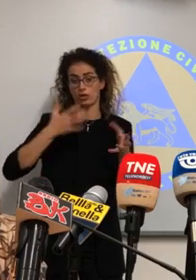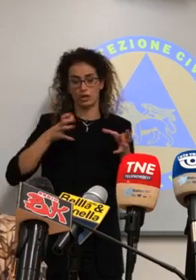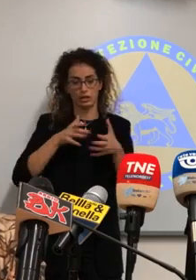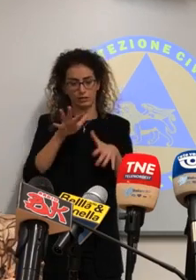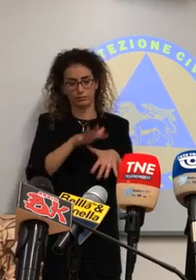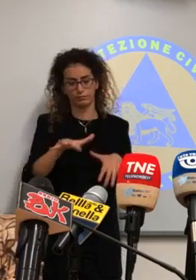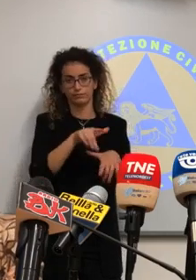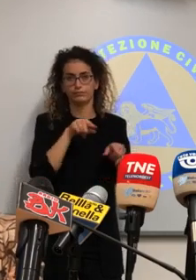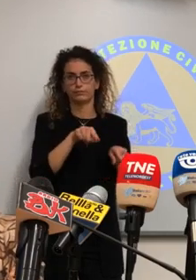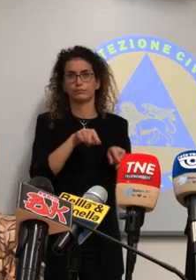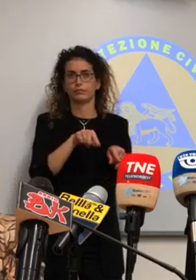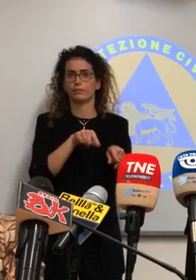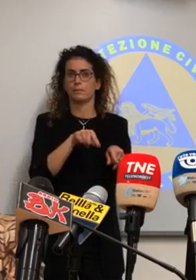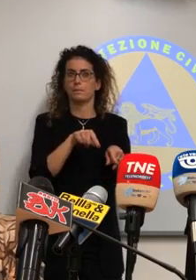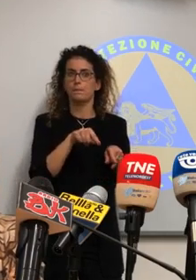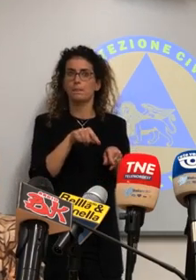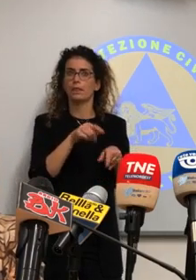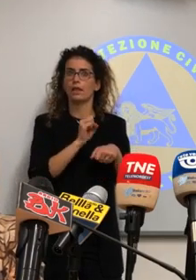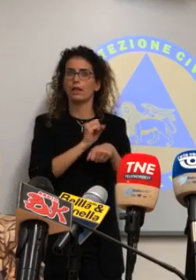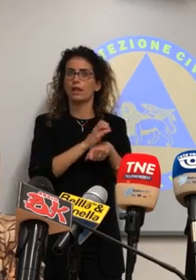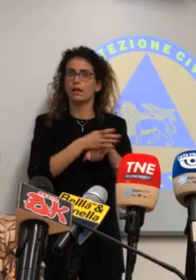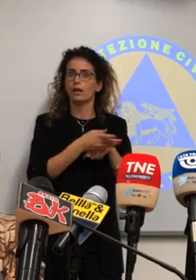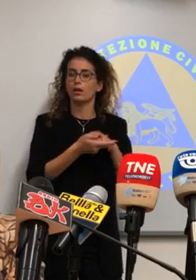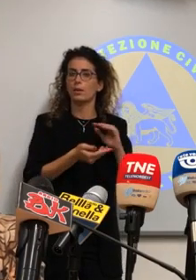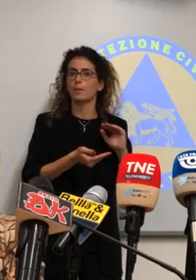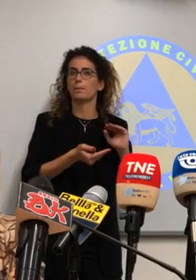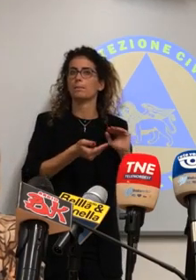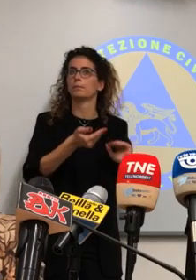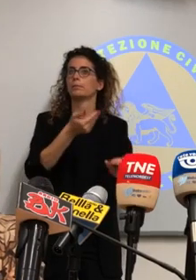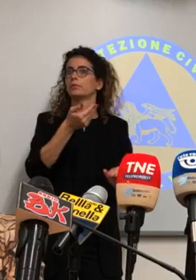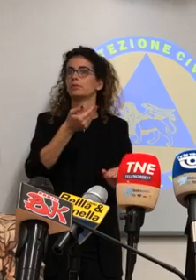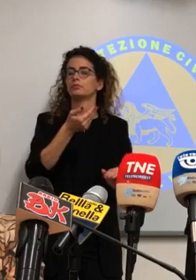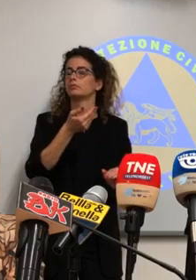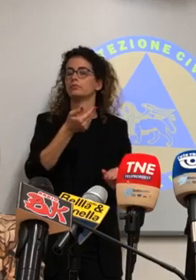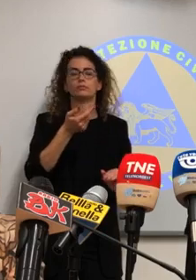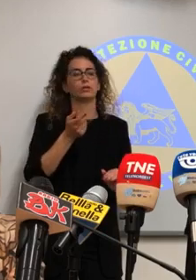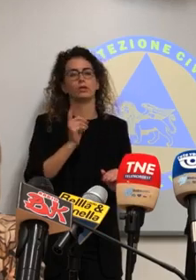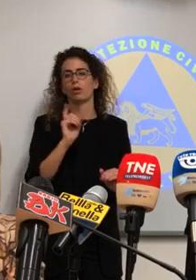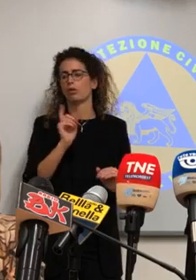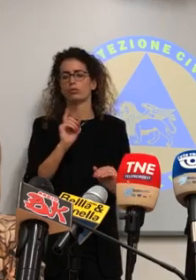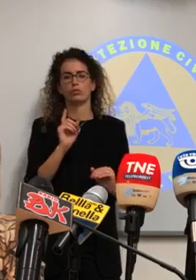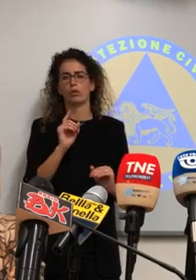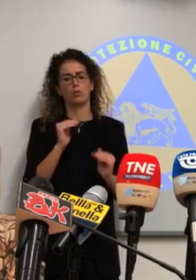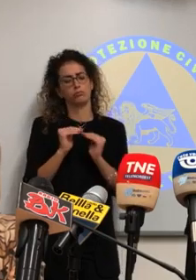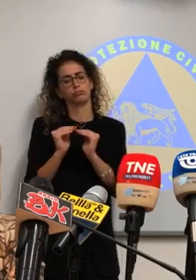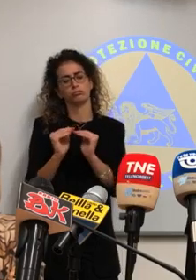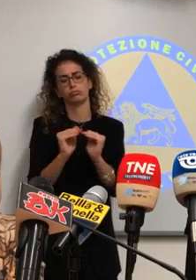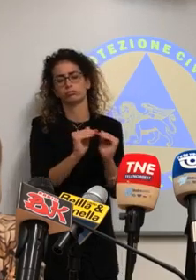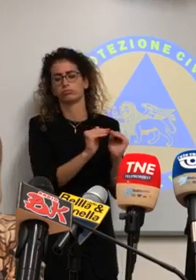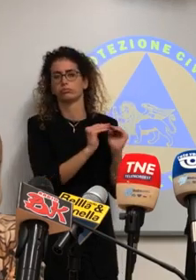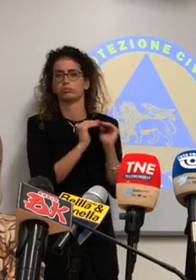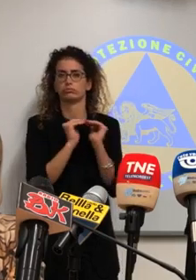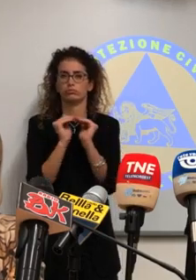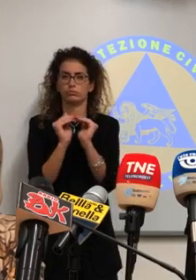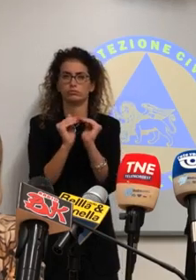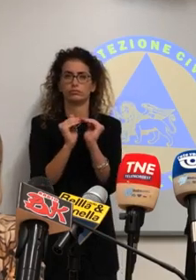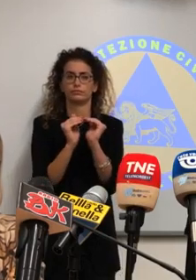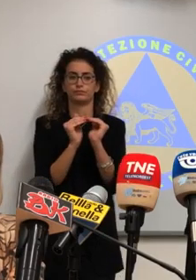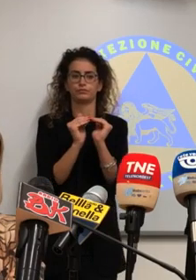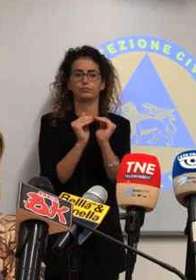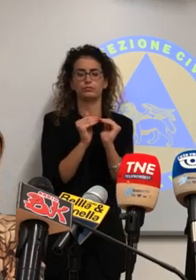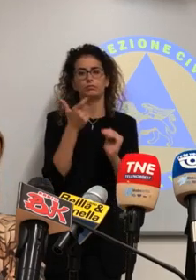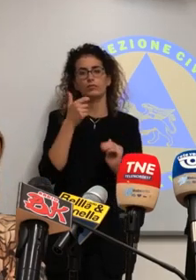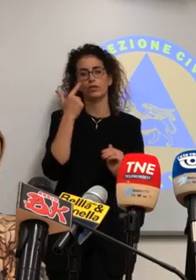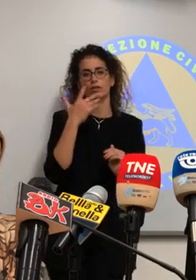sono più diciamo positive di altre, dove abbiamo una maggiore concentrazione di soggetti positivi rispetto agli altri. Quindi, perché